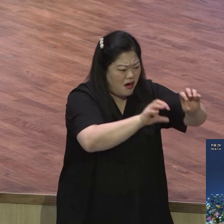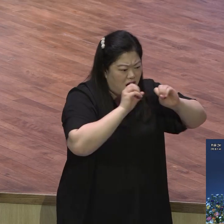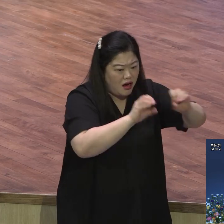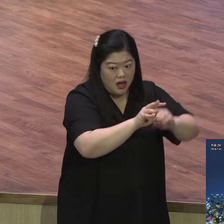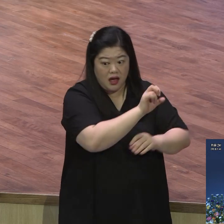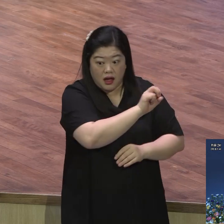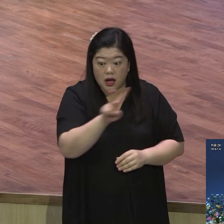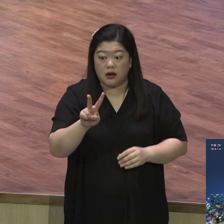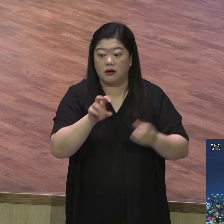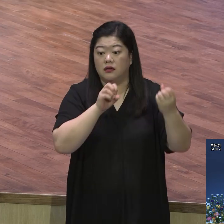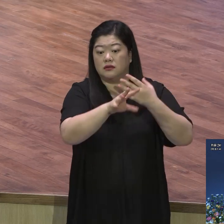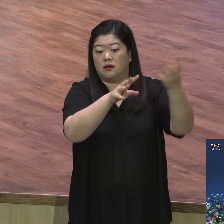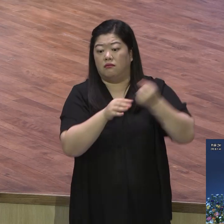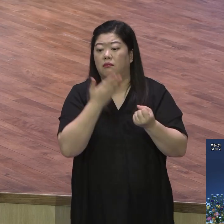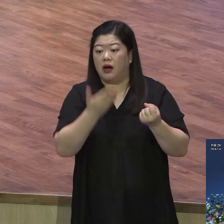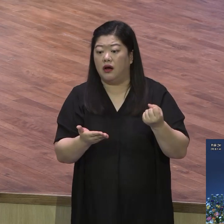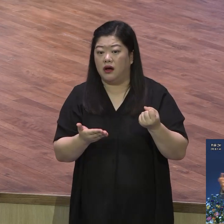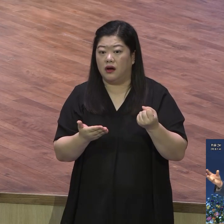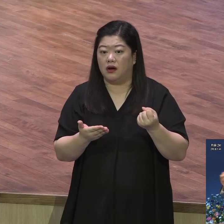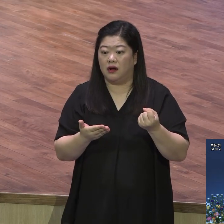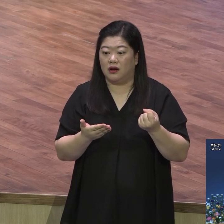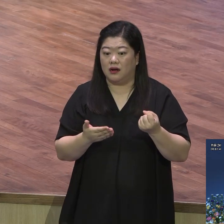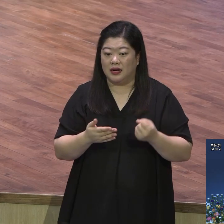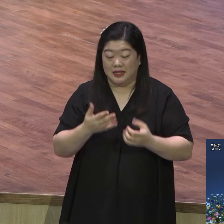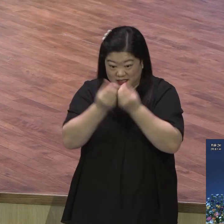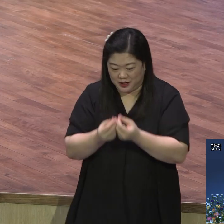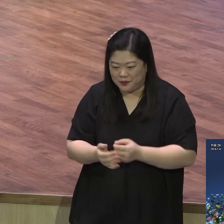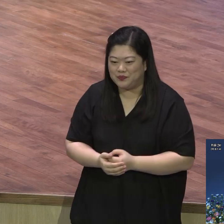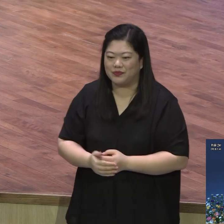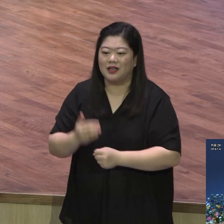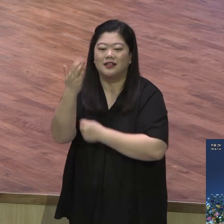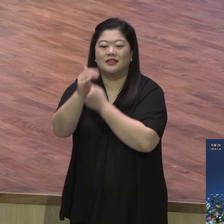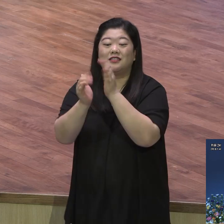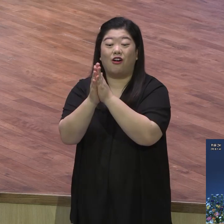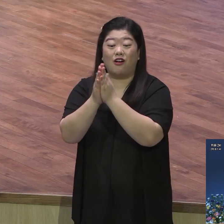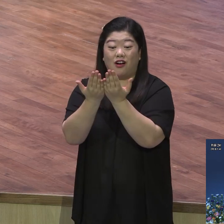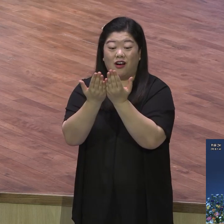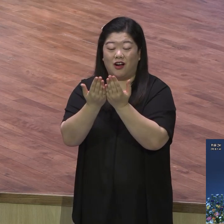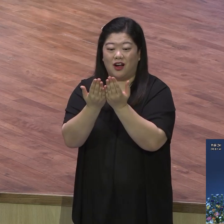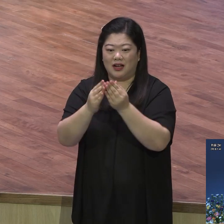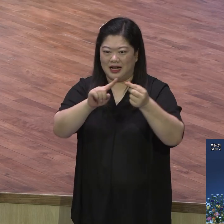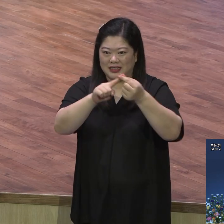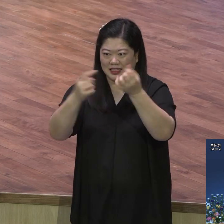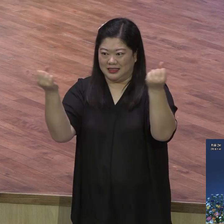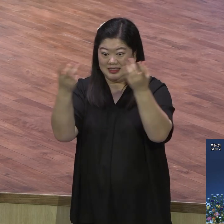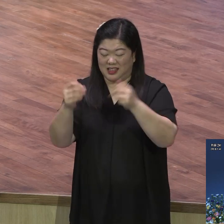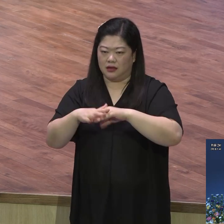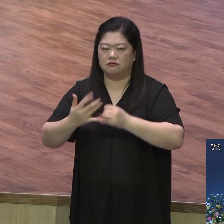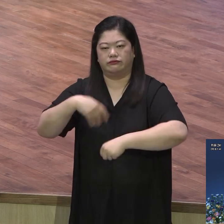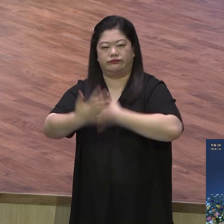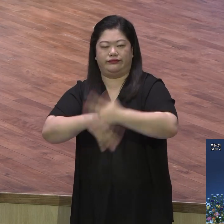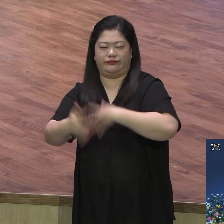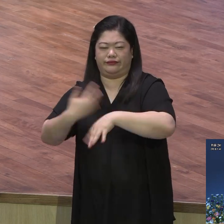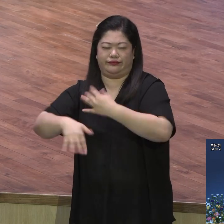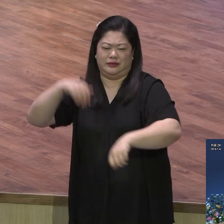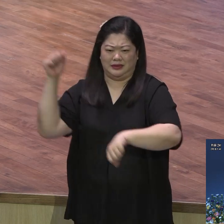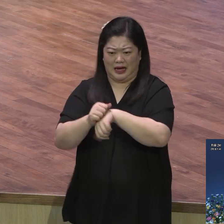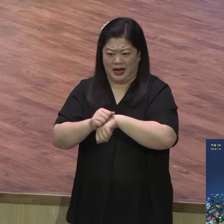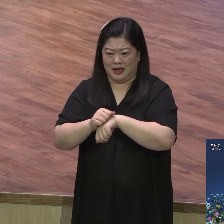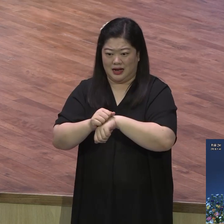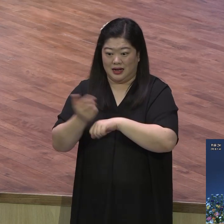많이 받아. 말씀을 줄줄줄 나와 그냥. 잘 나오는데 그 사람은 현장이 없어. 현장이 없으면